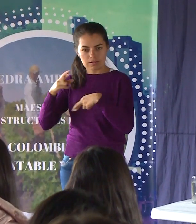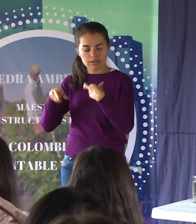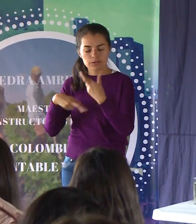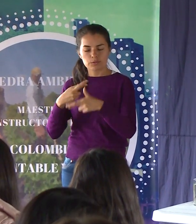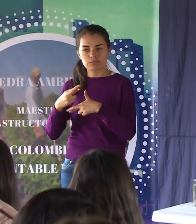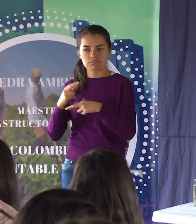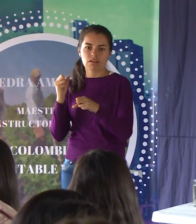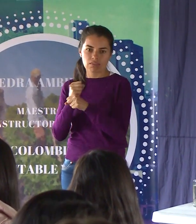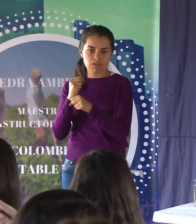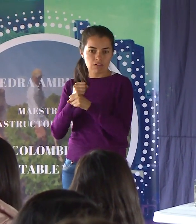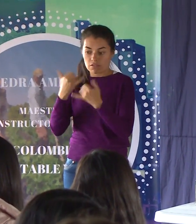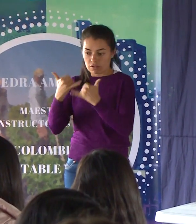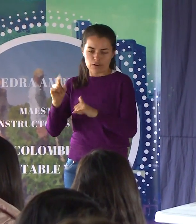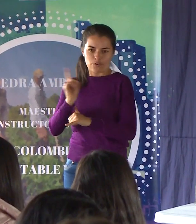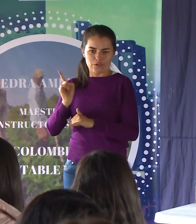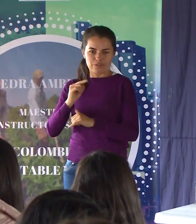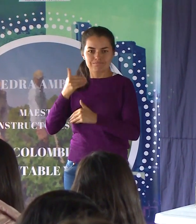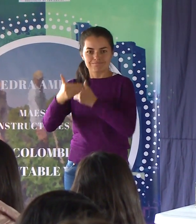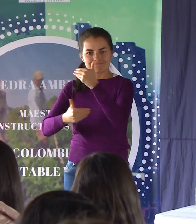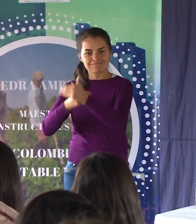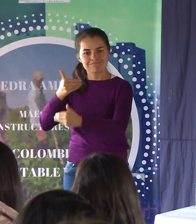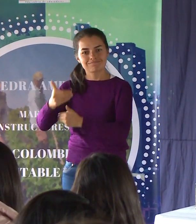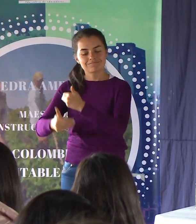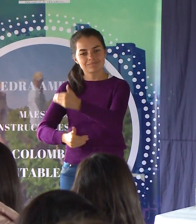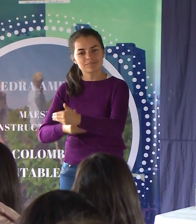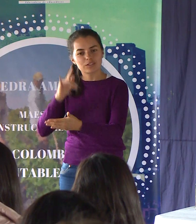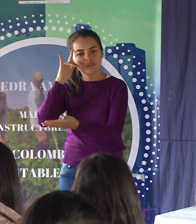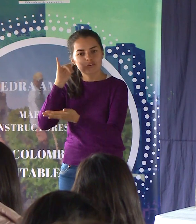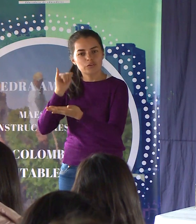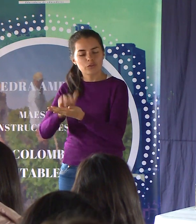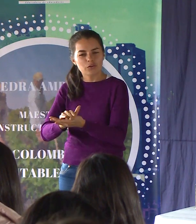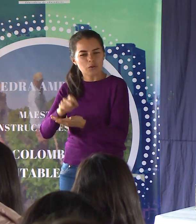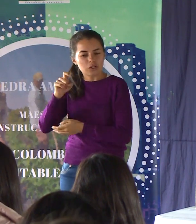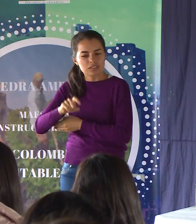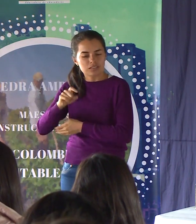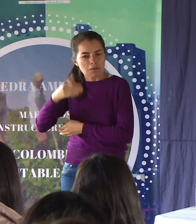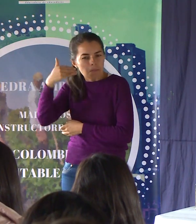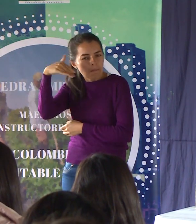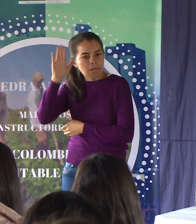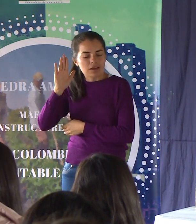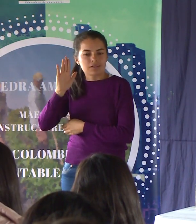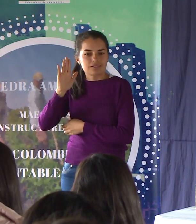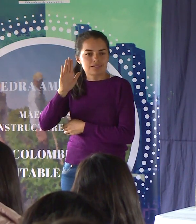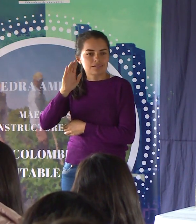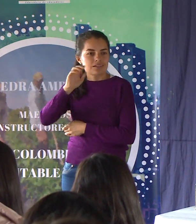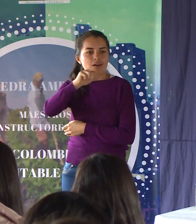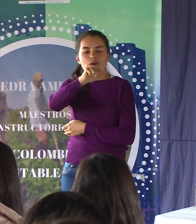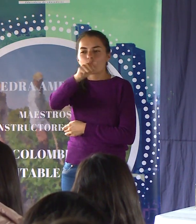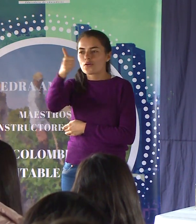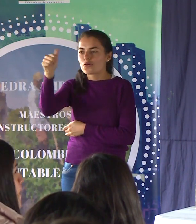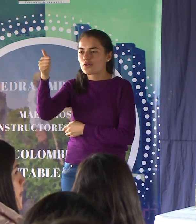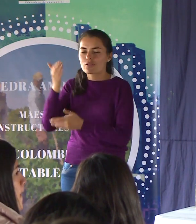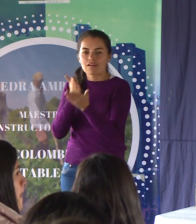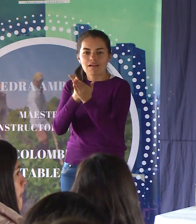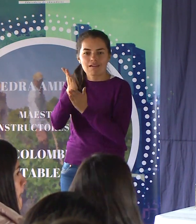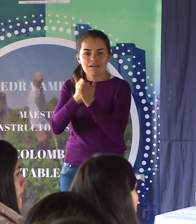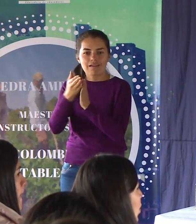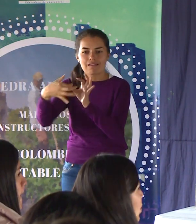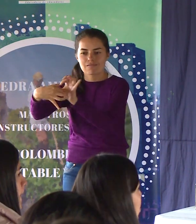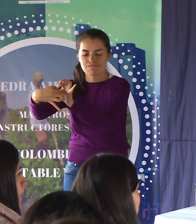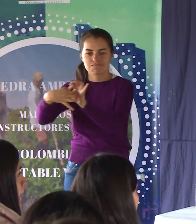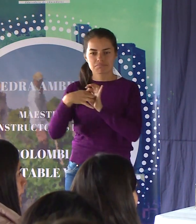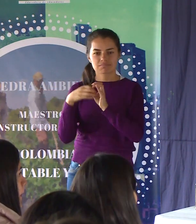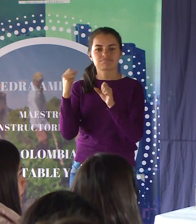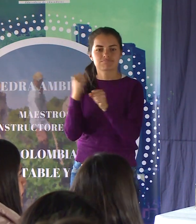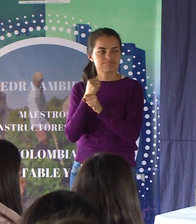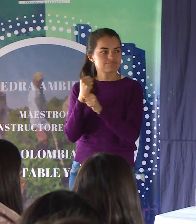consolidada, porque lo que más creo que necesitamos es que personas de otras carreras se vinculen con nosotros a trabajar sobre